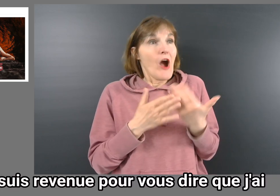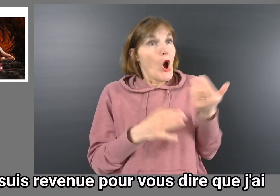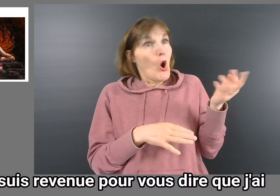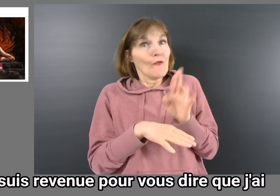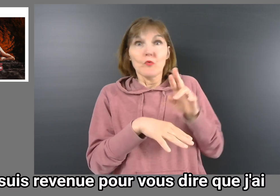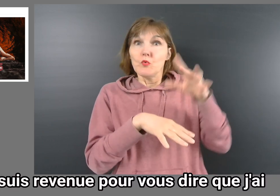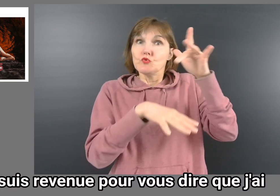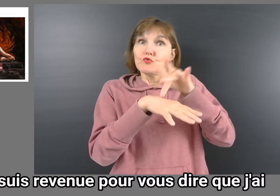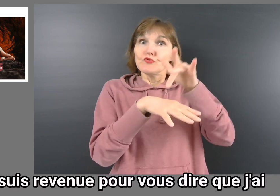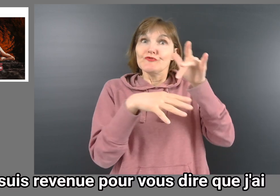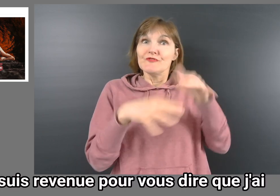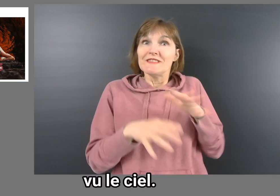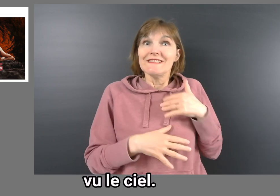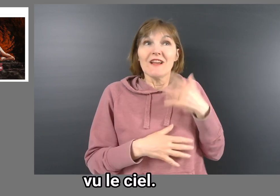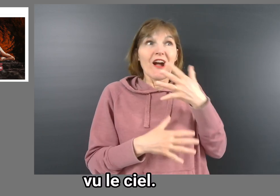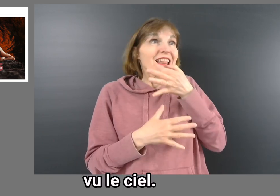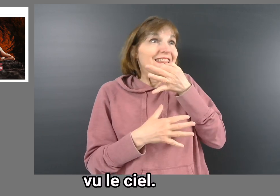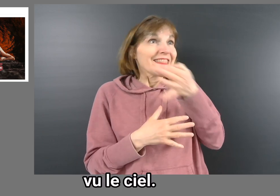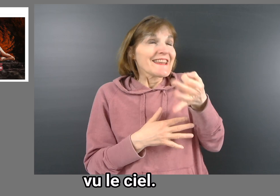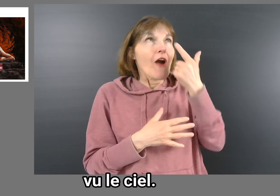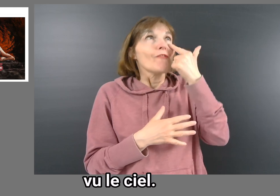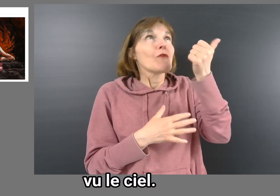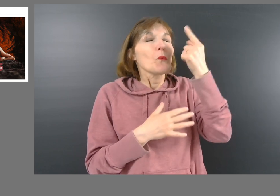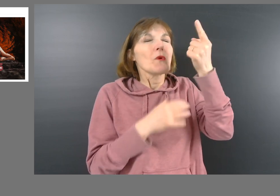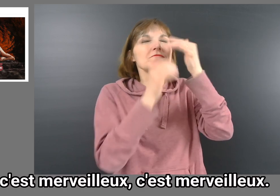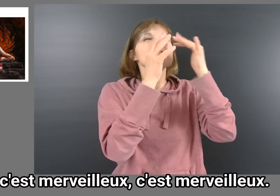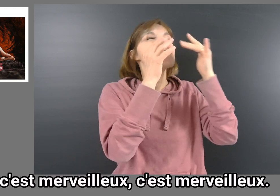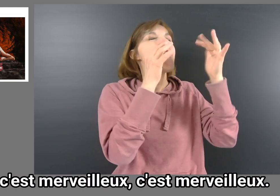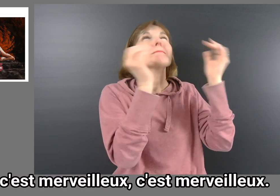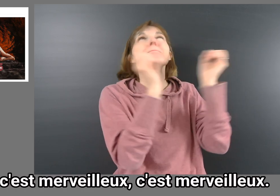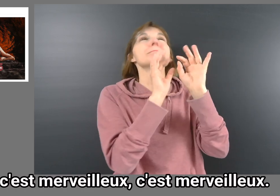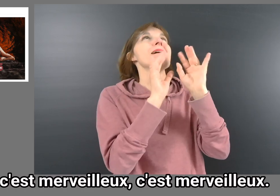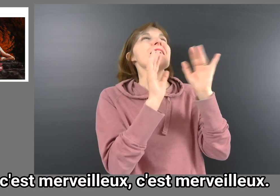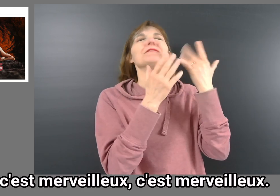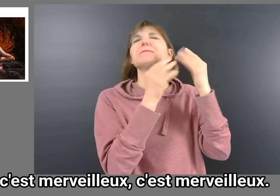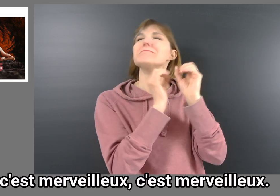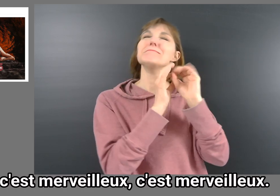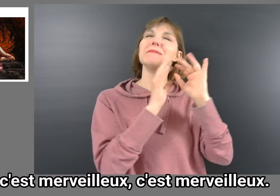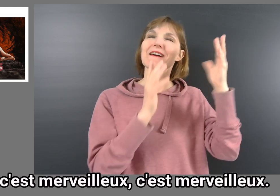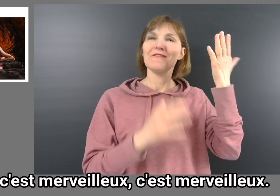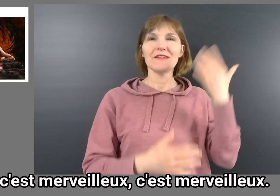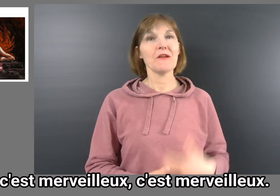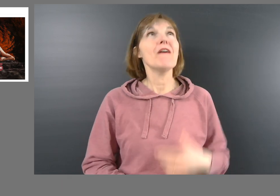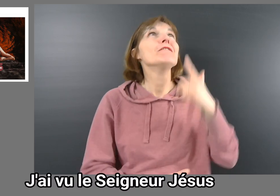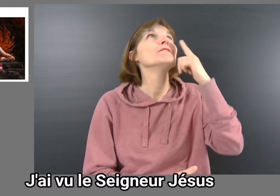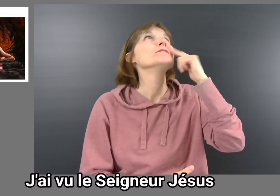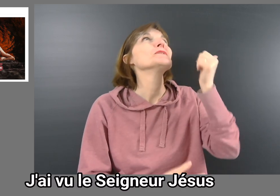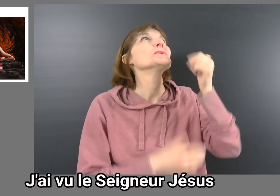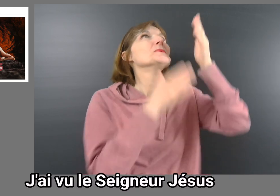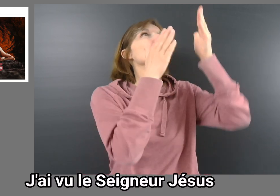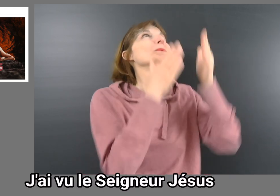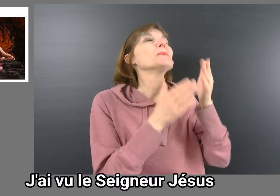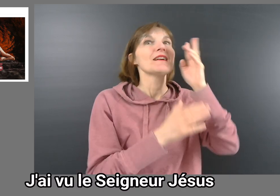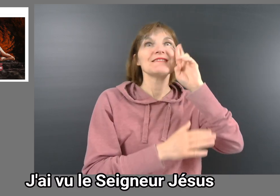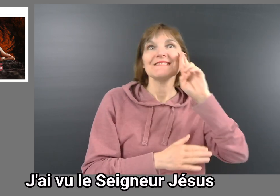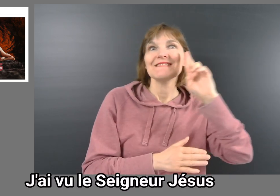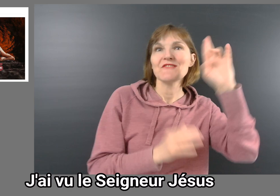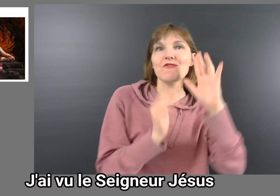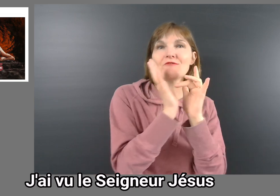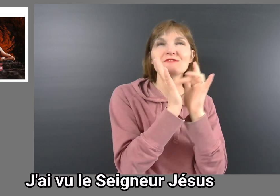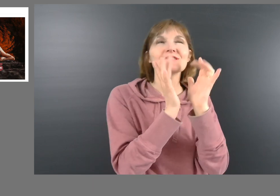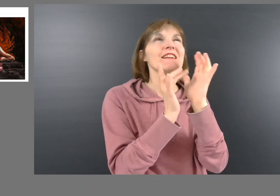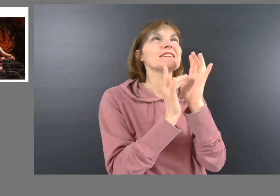vous dire que j'ai vu le ciel. Oh, c'est merveilleux, j'ai vu le Seigneur